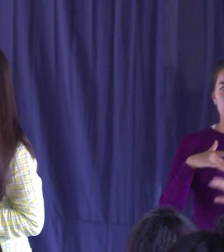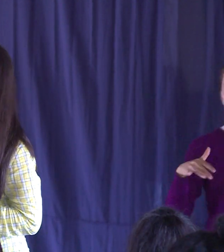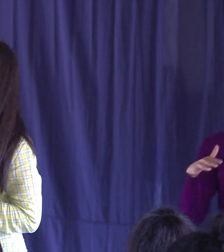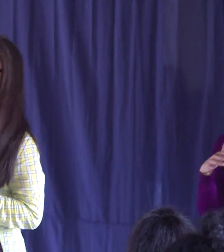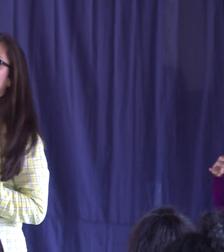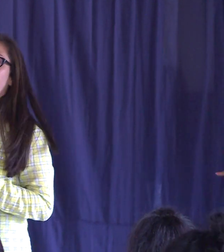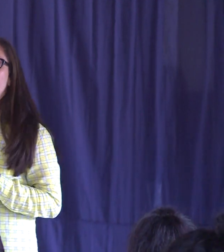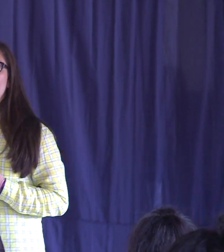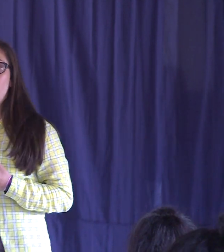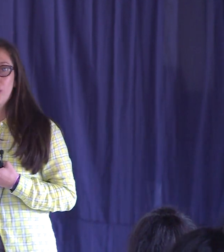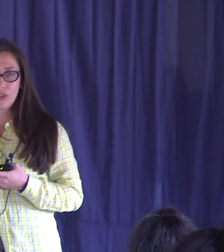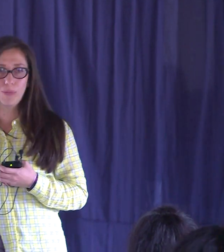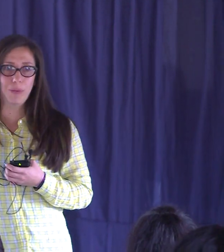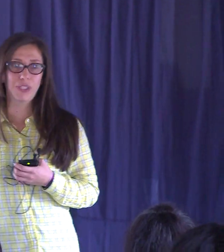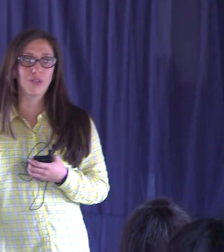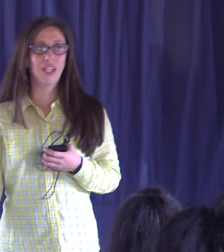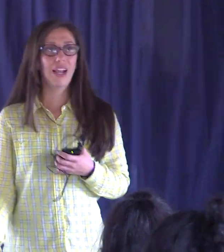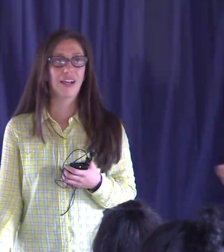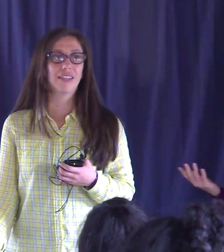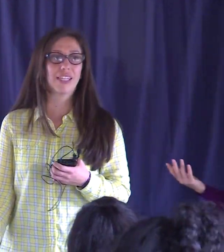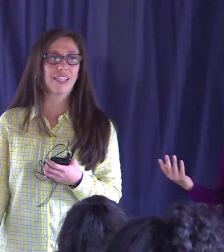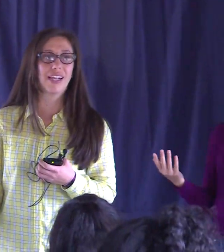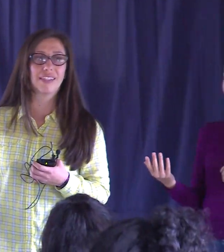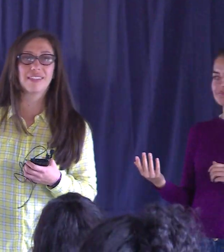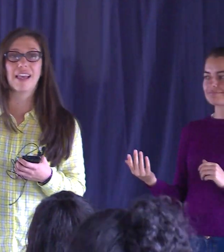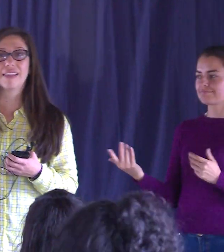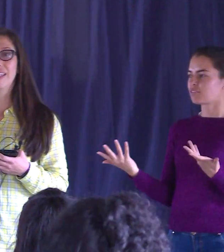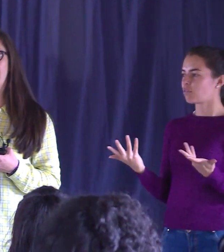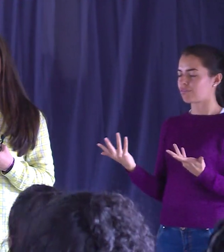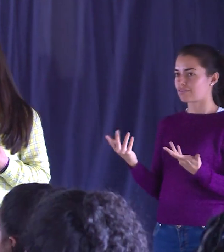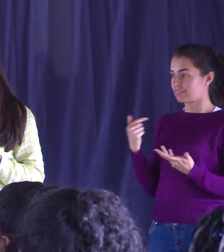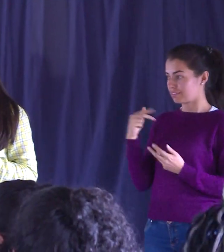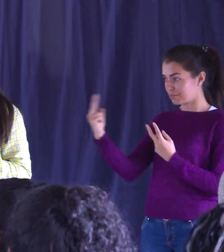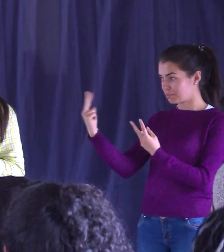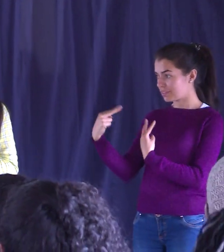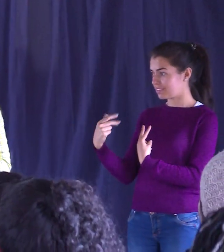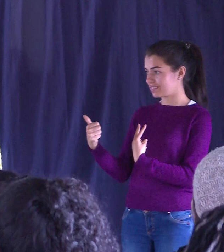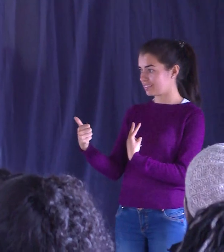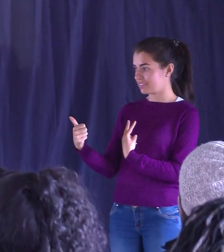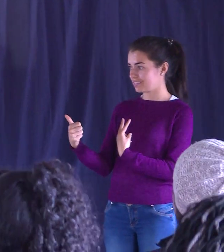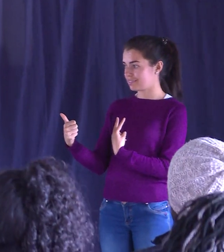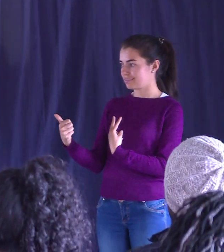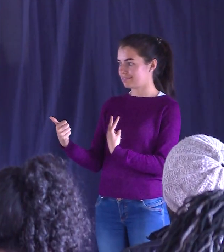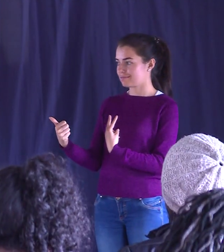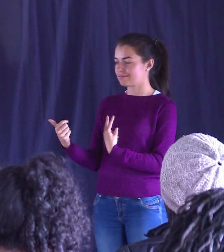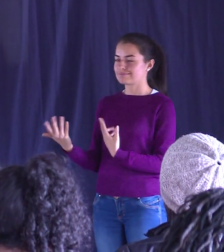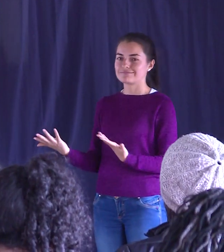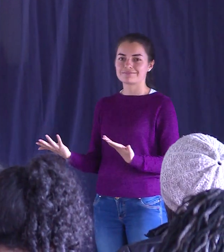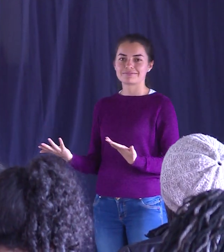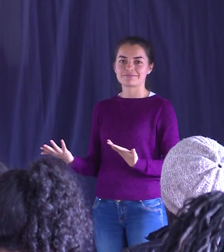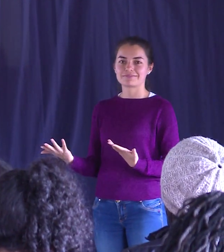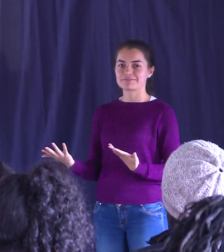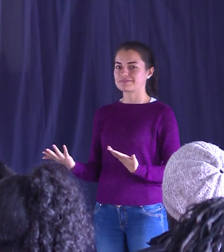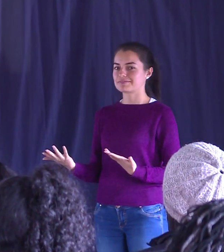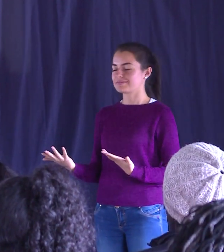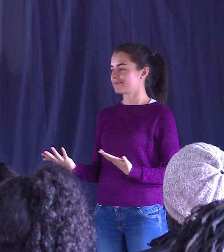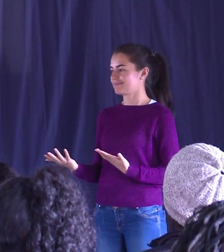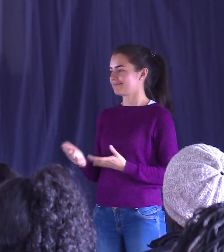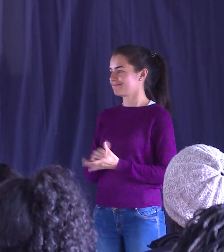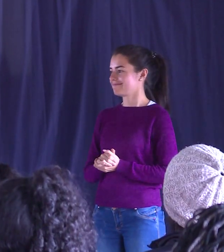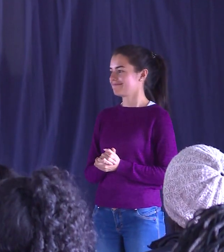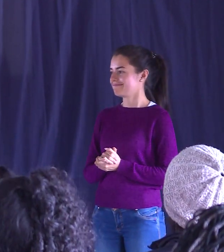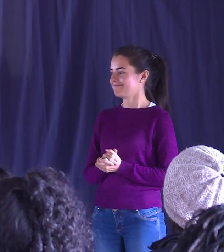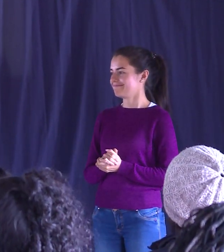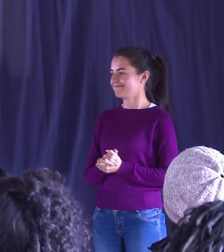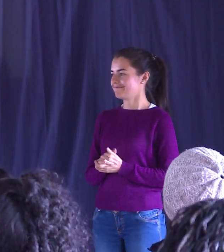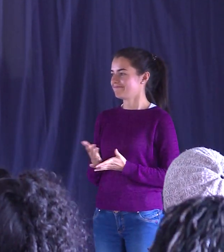Sustentabilidad. Es uno de los compromisos de la cátedra que sea itinerante, es decir, que todos tengamos acceso a este espacio, no solo las